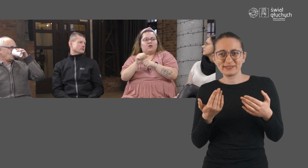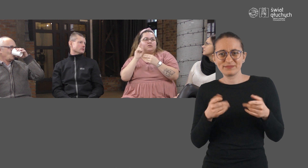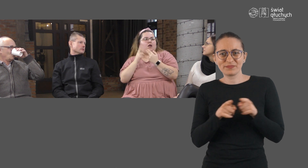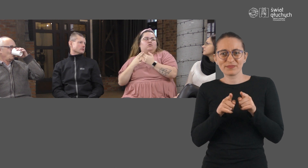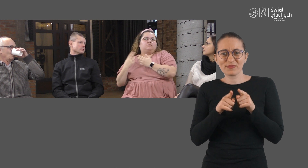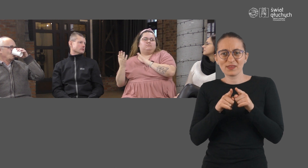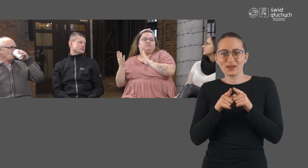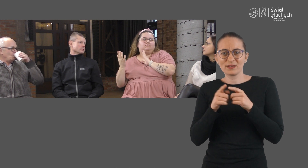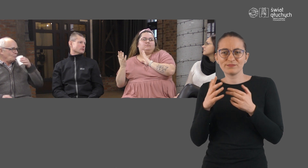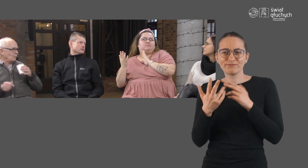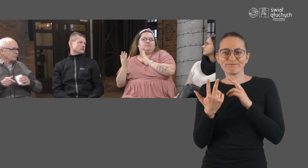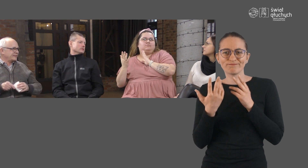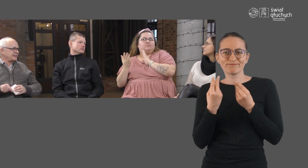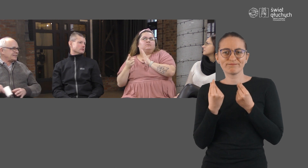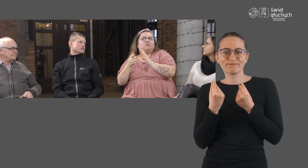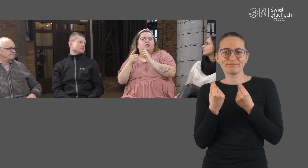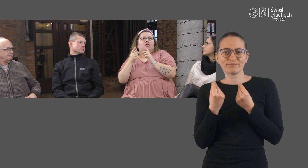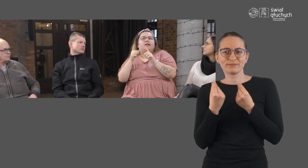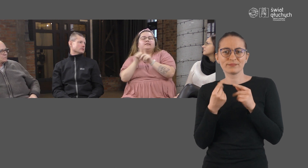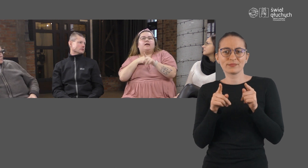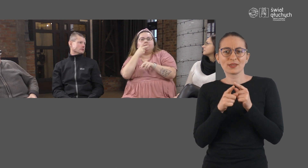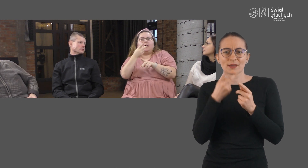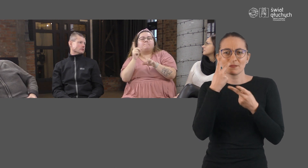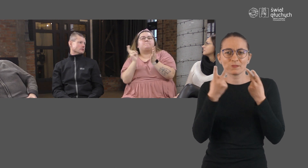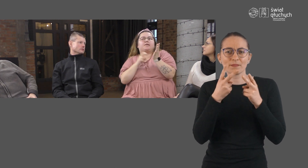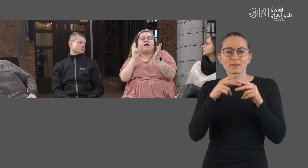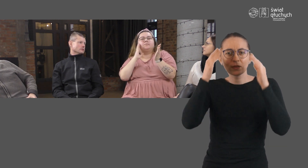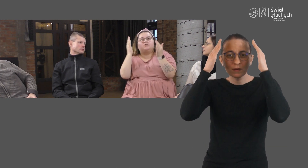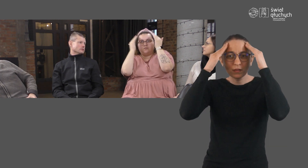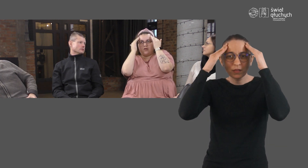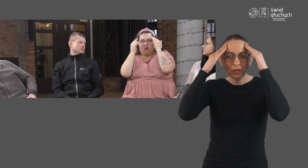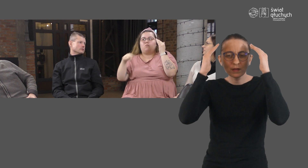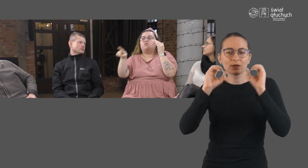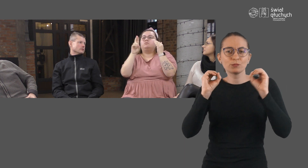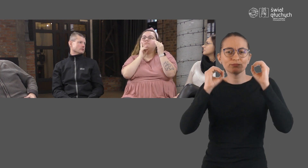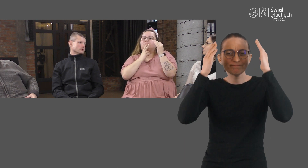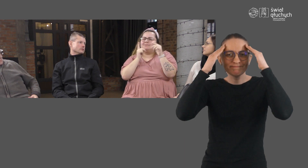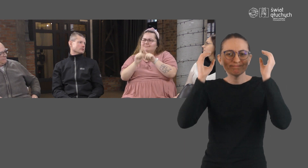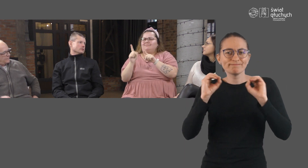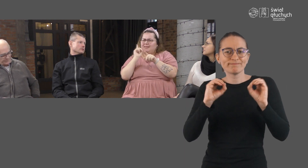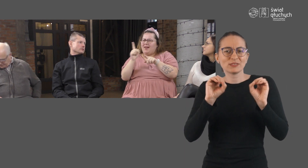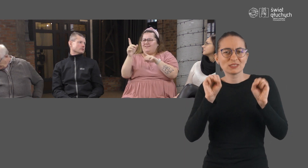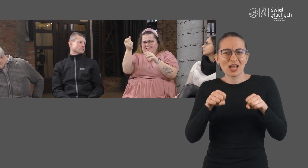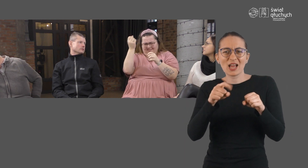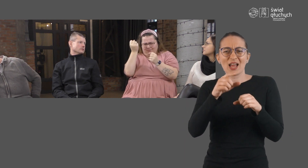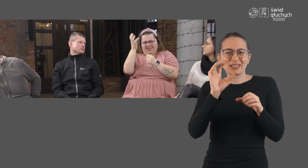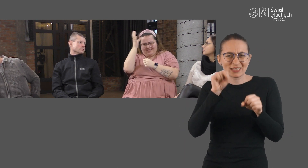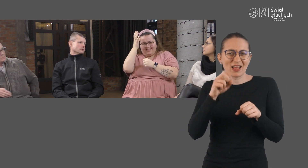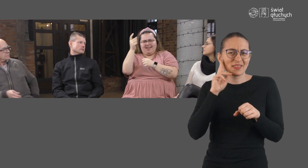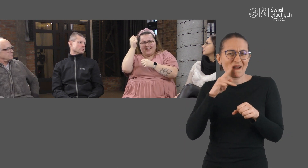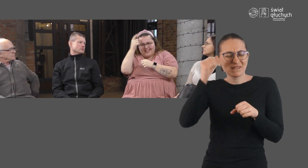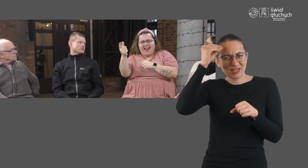bardzo rozumie. To jest taki stereotyp. Też widzę brak świadomości na temat osób